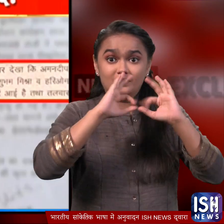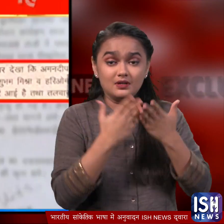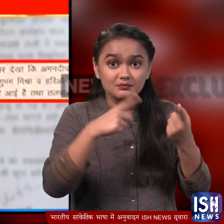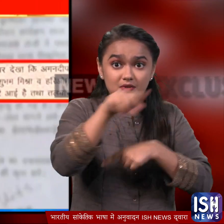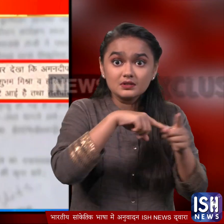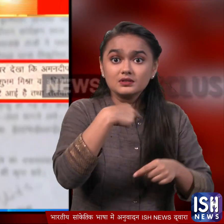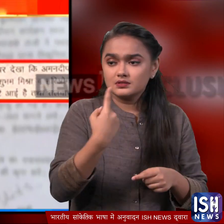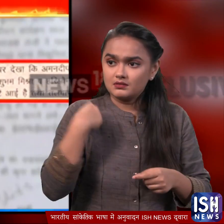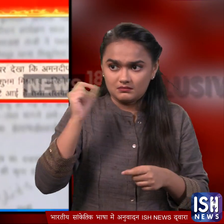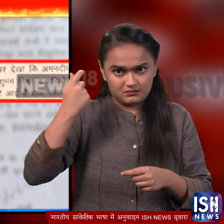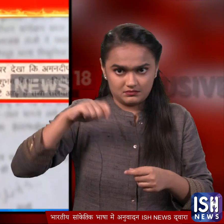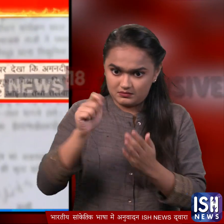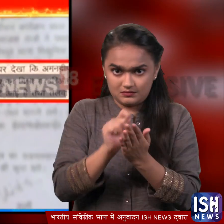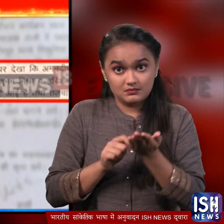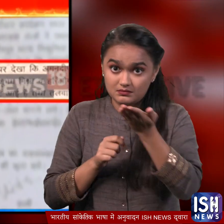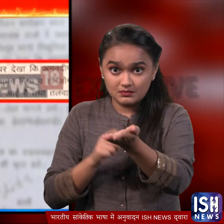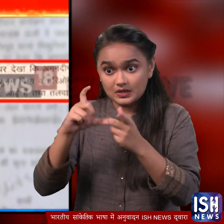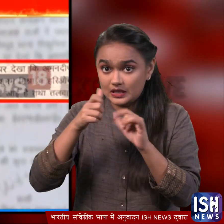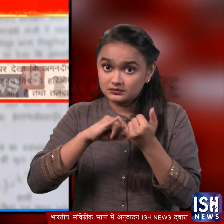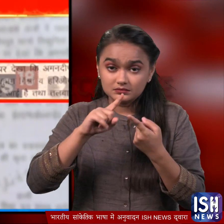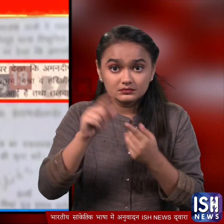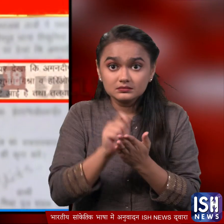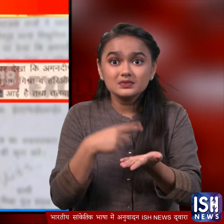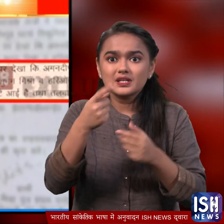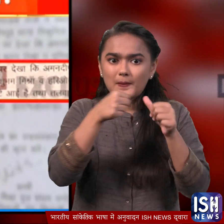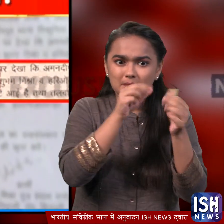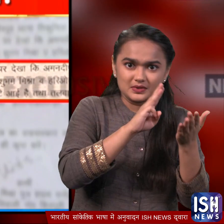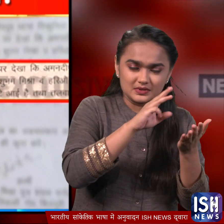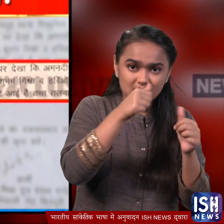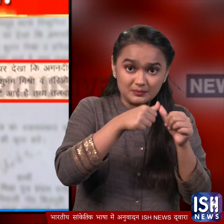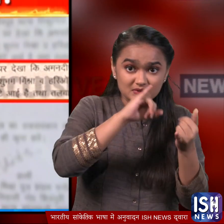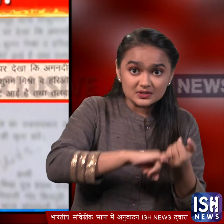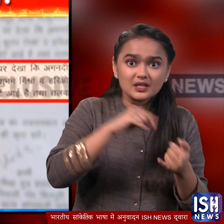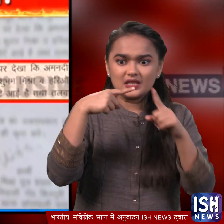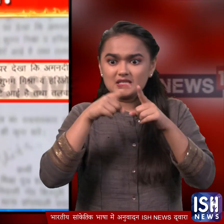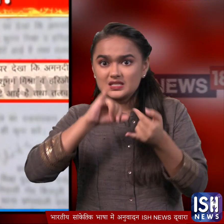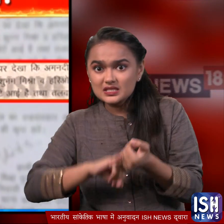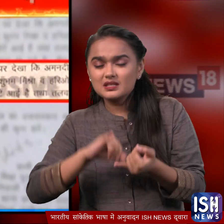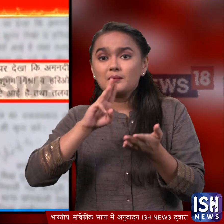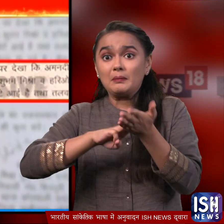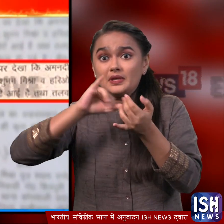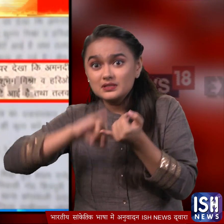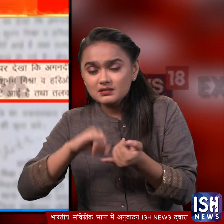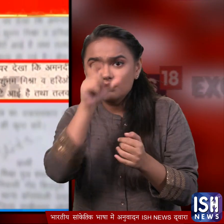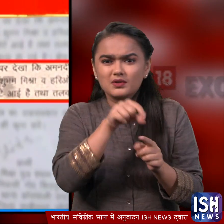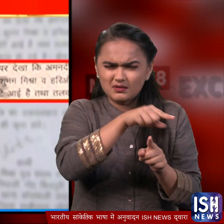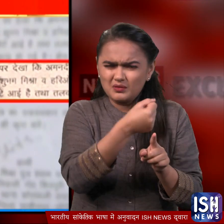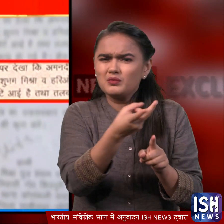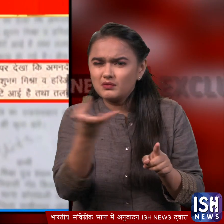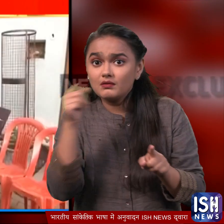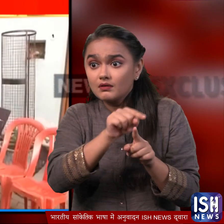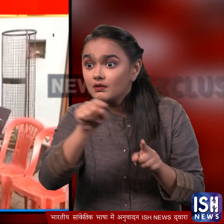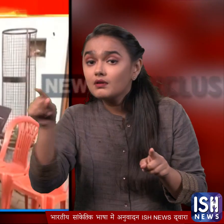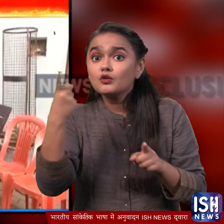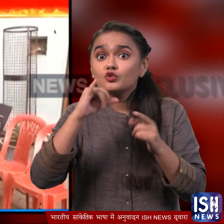परिवार ने इस मामले में केस दर्ज करने के लिए जो शिकायत की, उसमें उन्होंने अमनदीप सिंह, महेंद्र सिंह और तेजेंद्र सिंह समेत कुछ अज्ञात लोगों पर आरोप